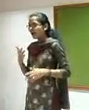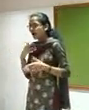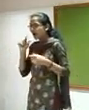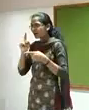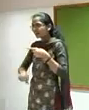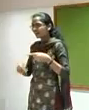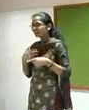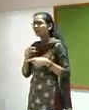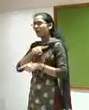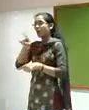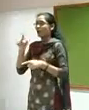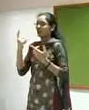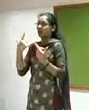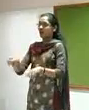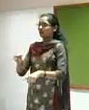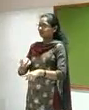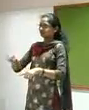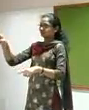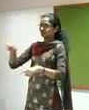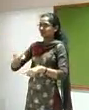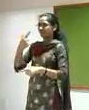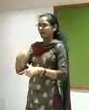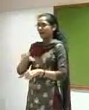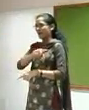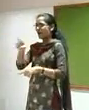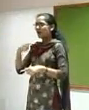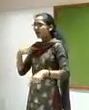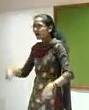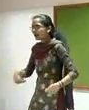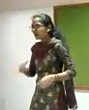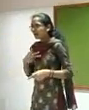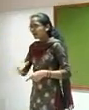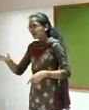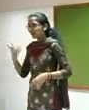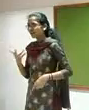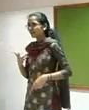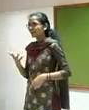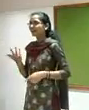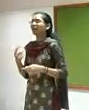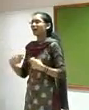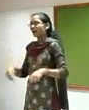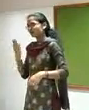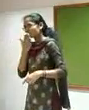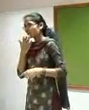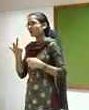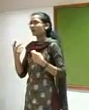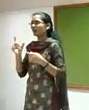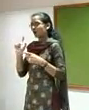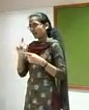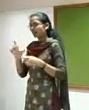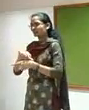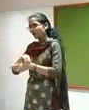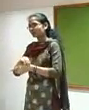स्टेप्स. The idea of climbing steps is that all of us should be able to either reach a classroom or reach an office or reach a hospital or reach